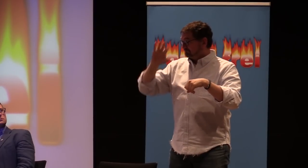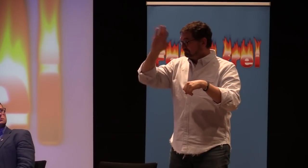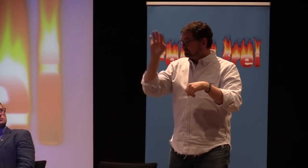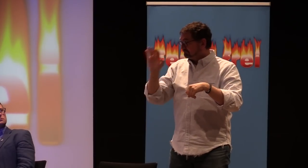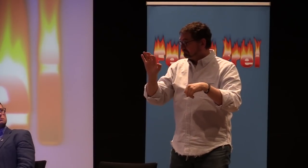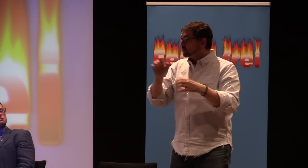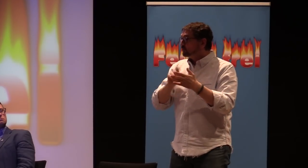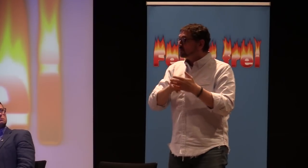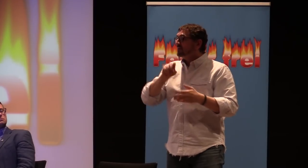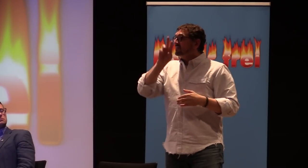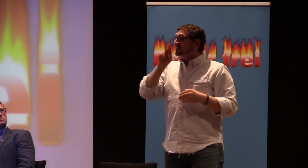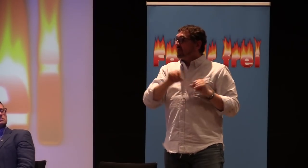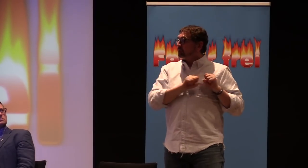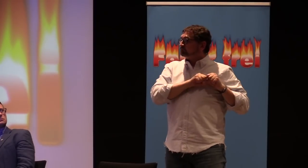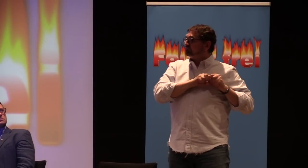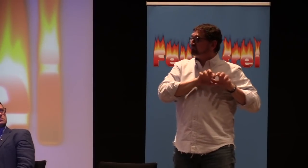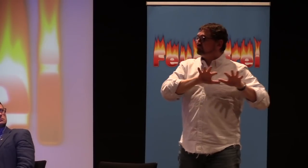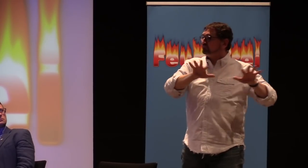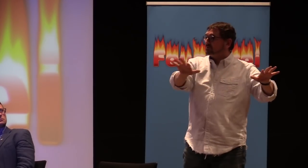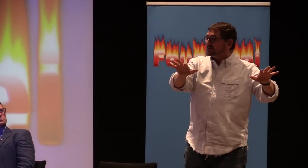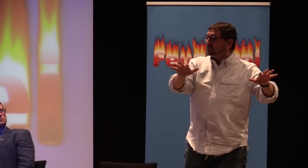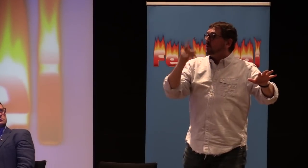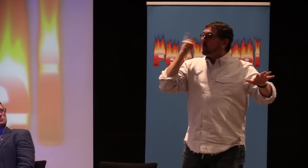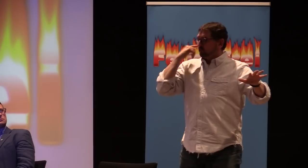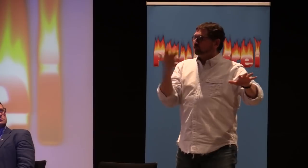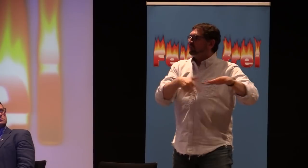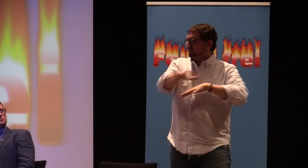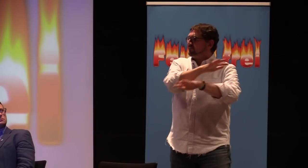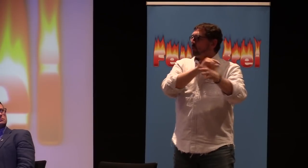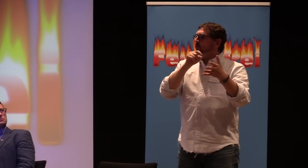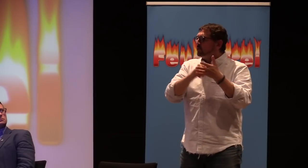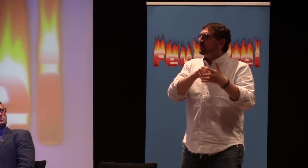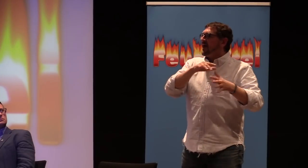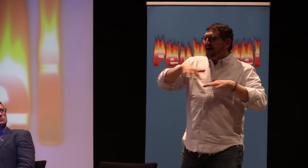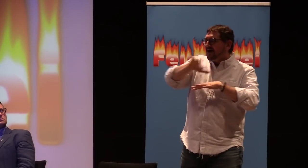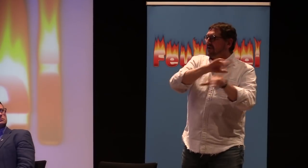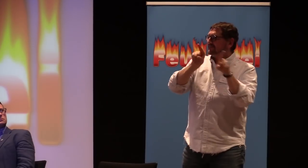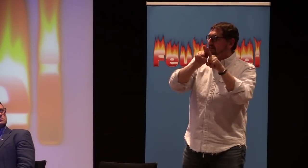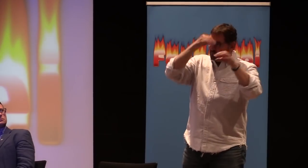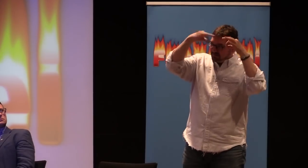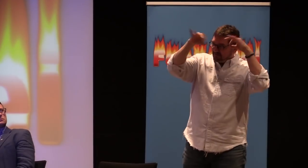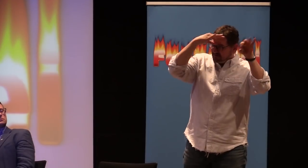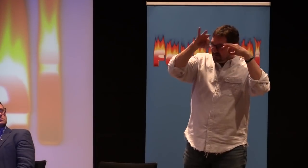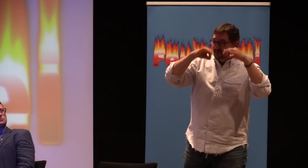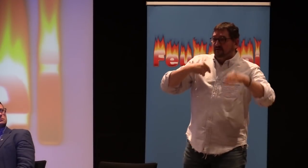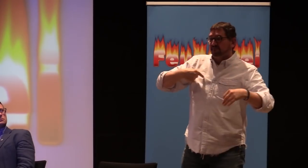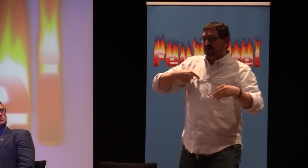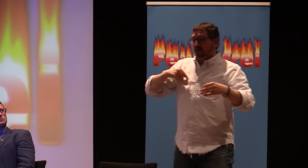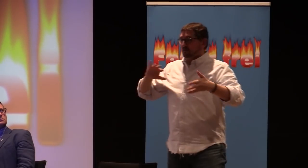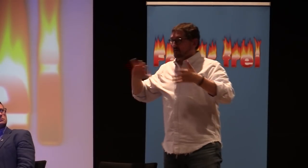in Richtung Multikulti, man ist bunt, man ist vielfältig und die Hörenden, habe ich den Eindruck, da